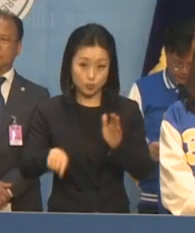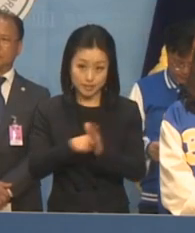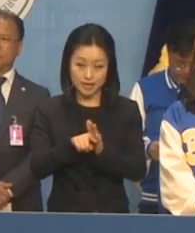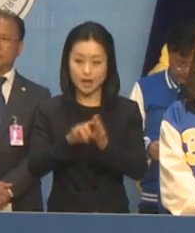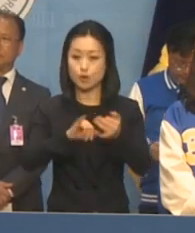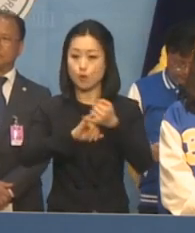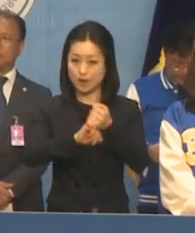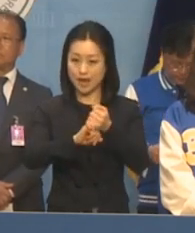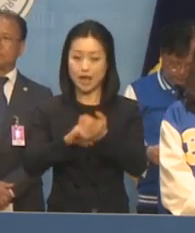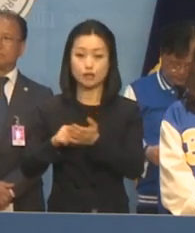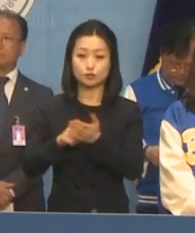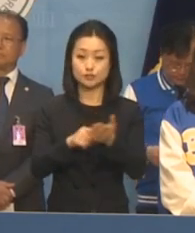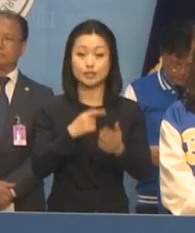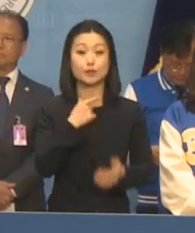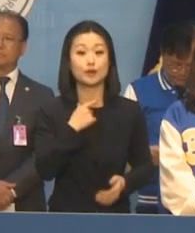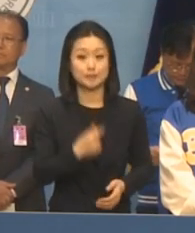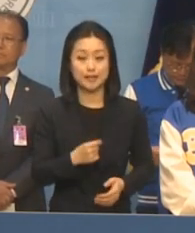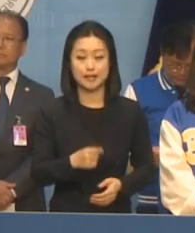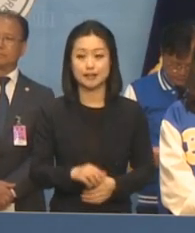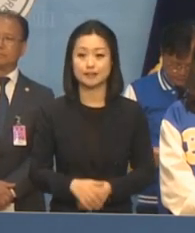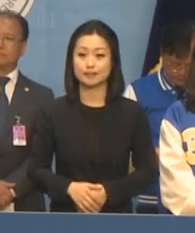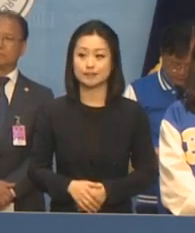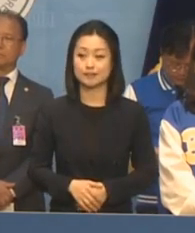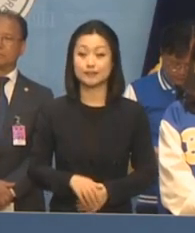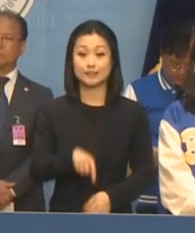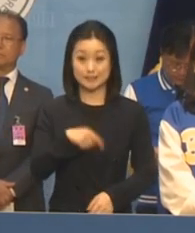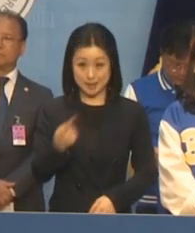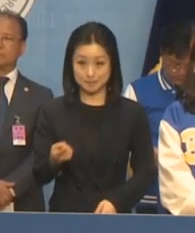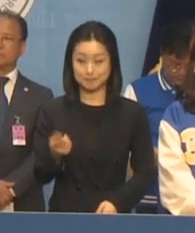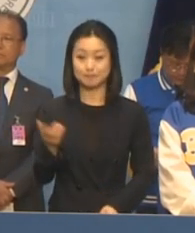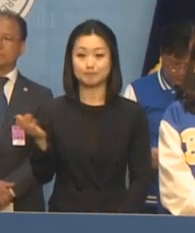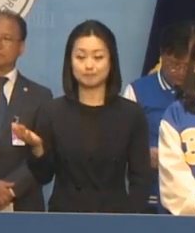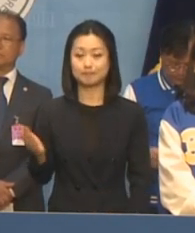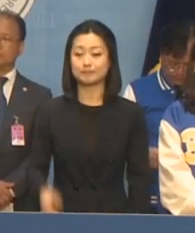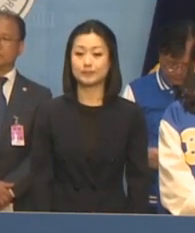공약을 추진하고자 합니다 다음에 후보님들이